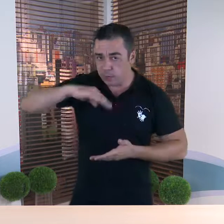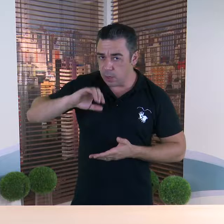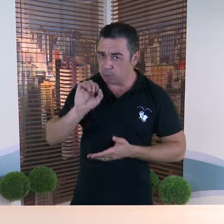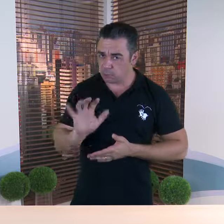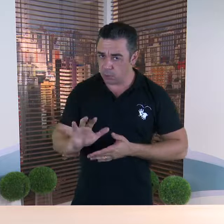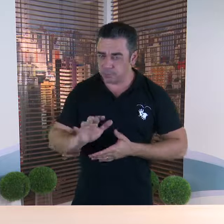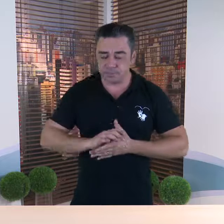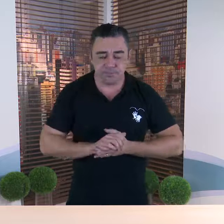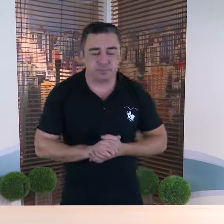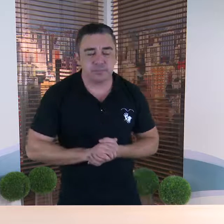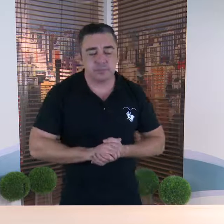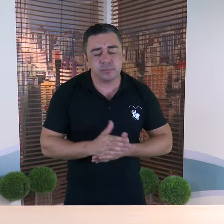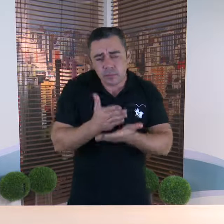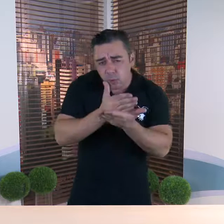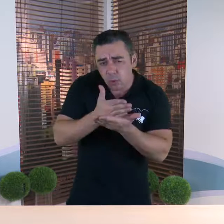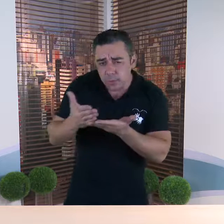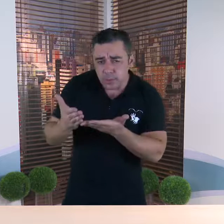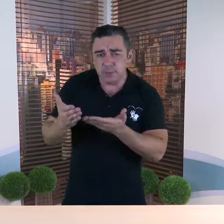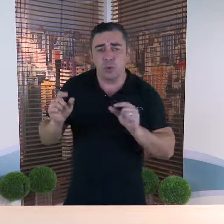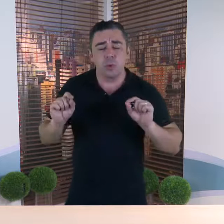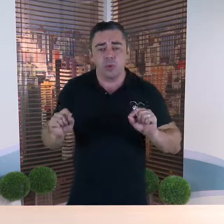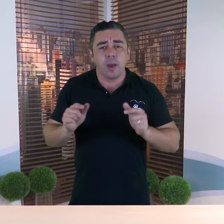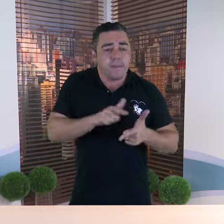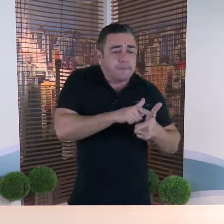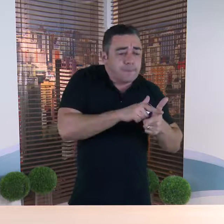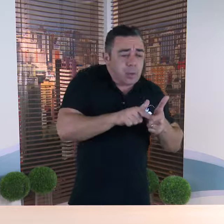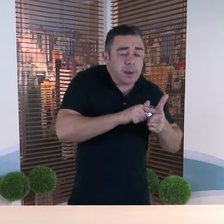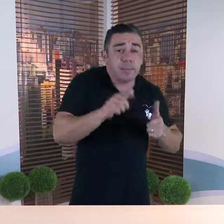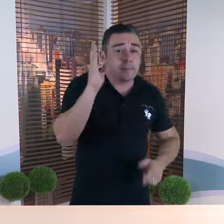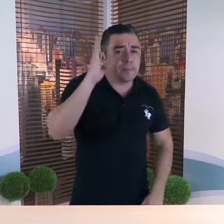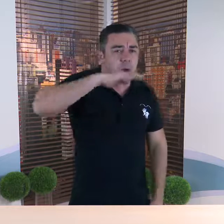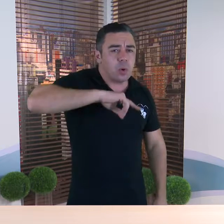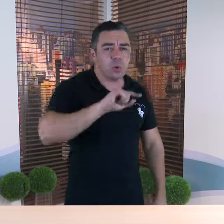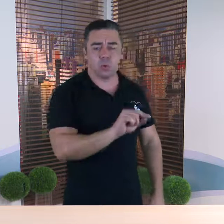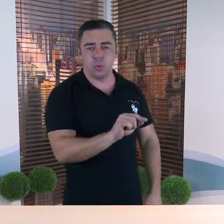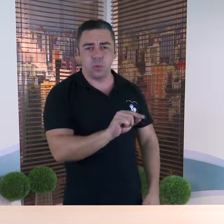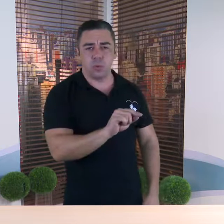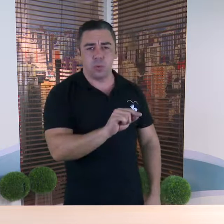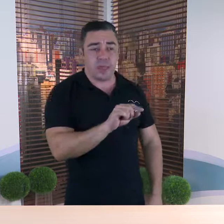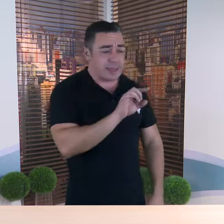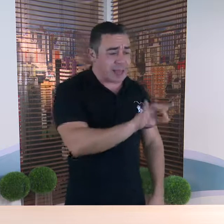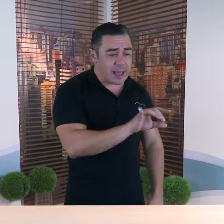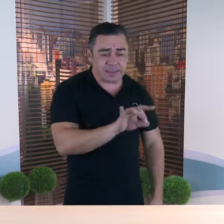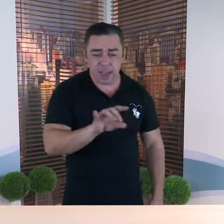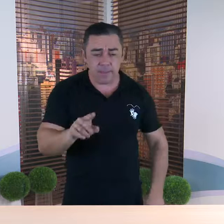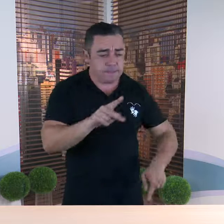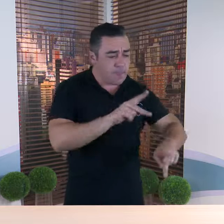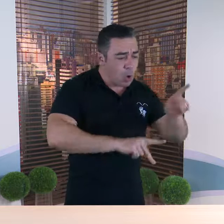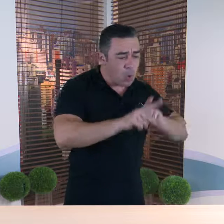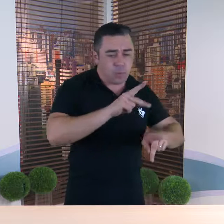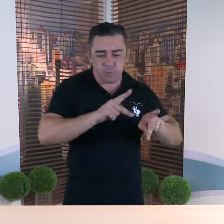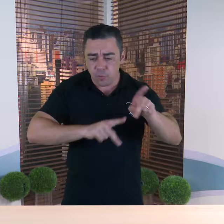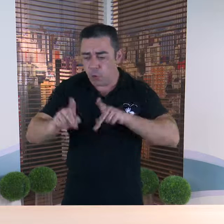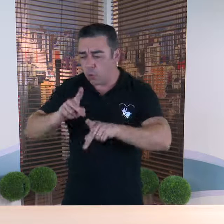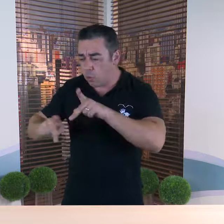mal. Vamos iniciar falando sobre o problema do mal. Cada povo e cada